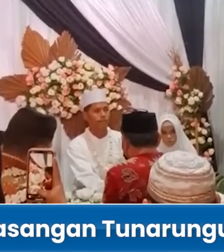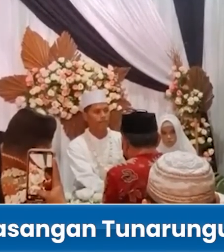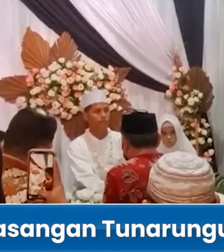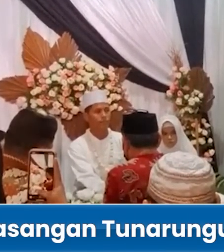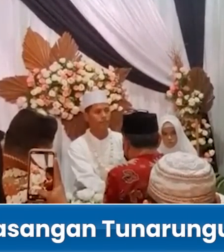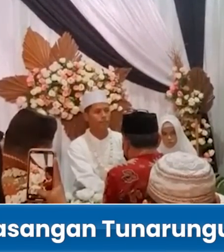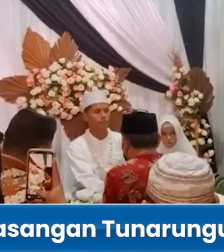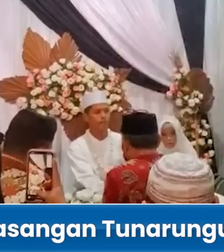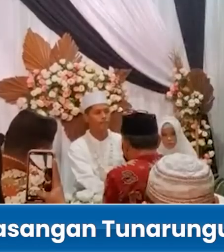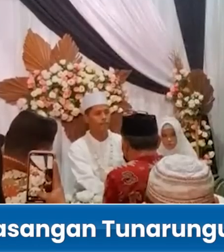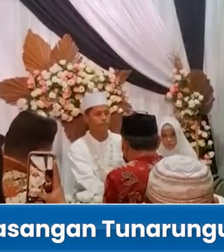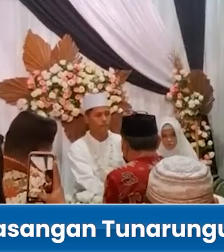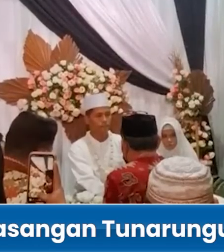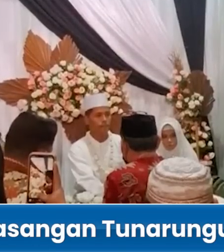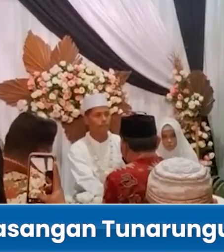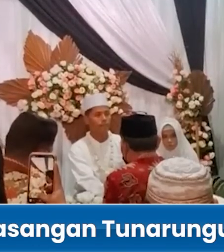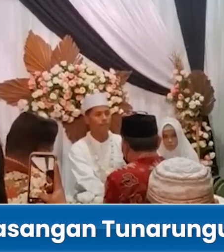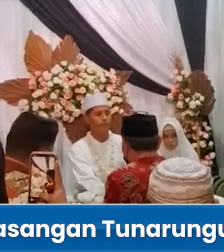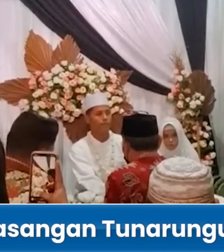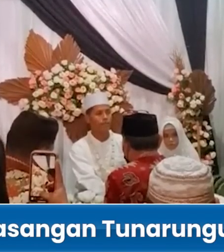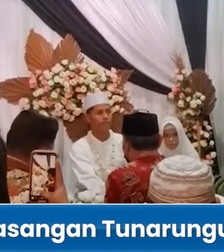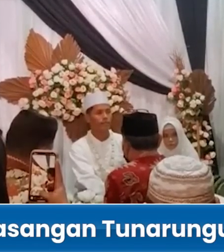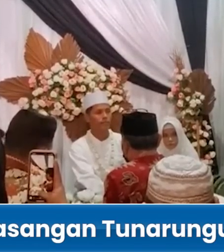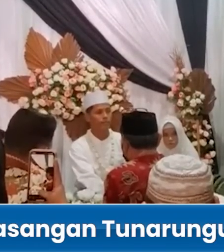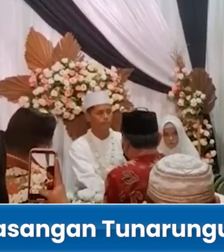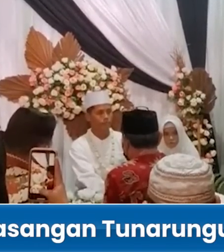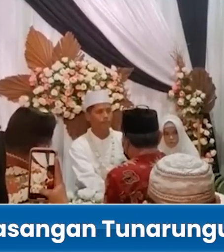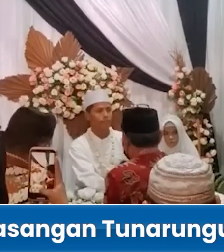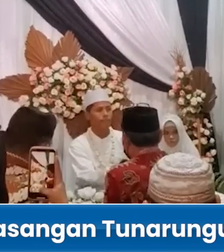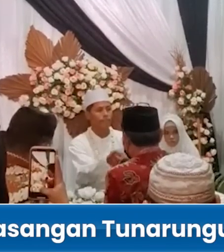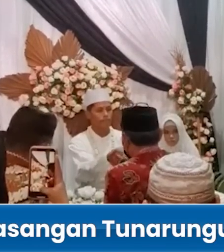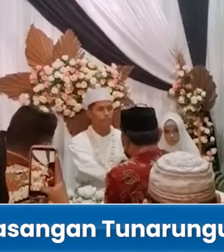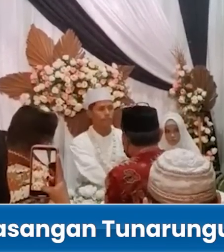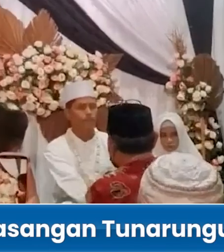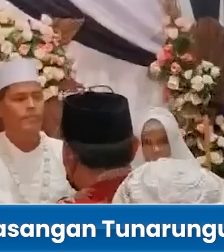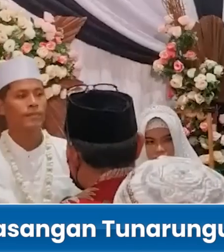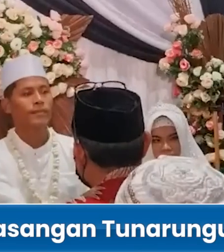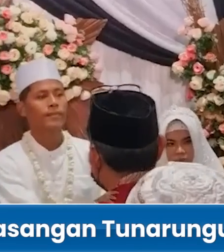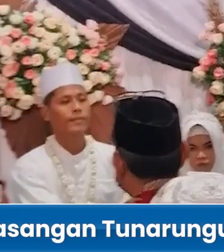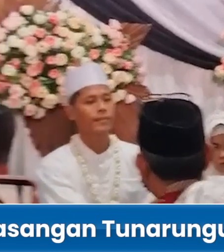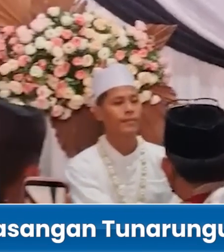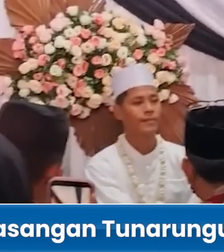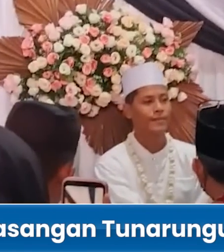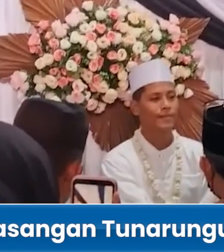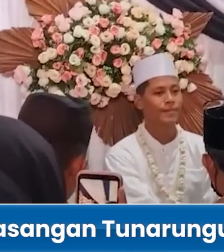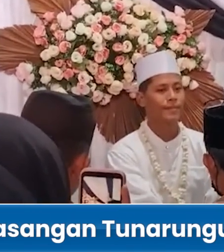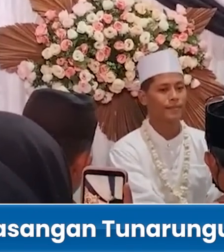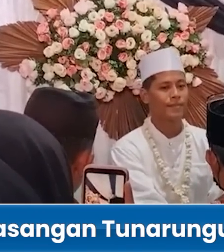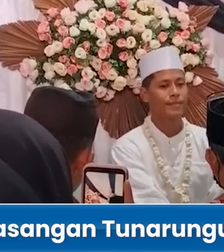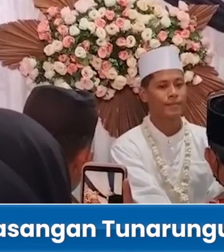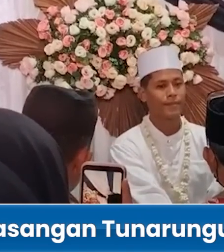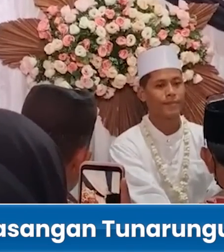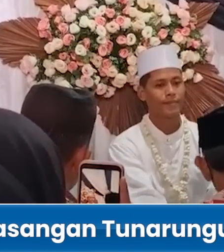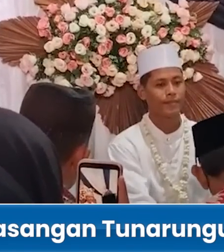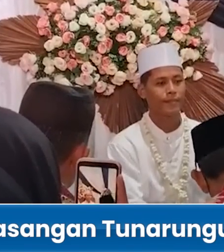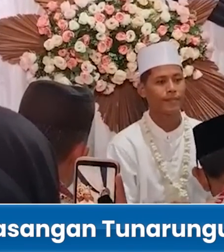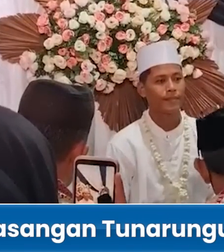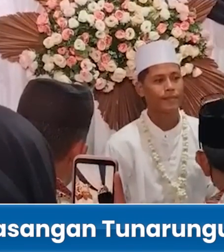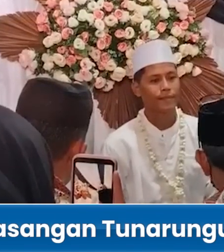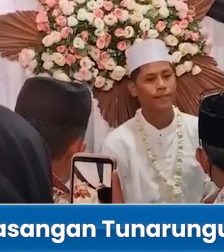yang mendoakan agar rumah tangga keduanya selalu harmonis serta bisa mendapat keturunan yang membanggakan. Bahkan ada pula beberapa dari mereka